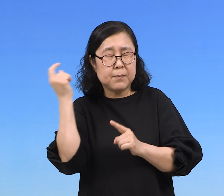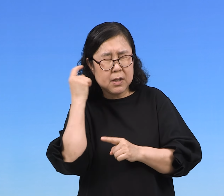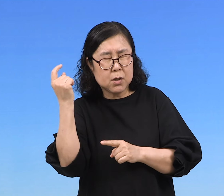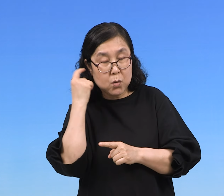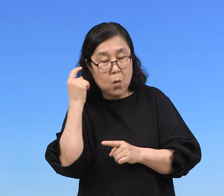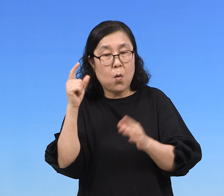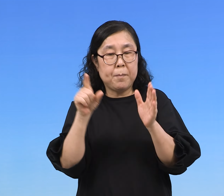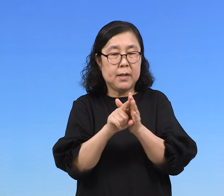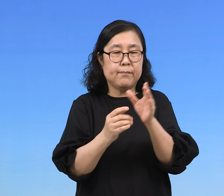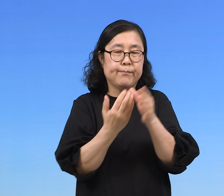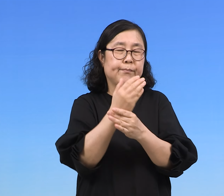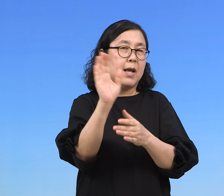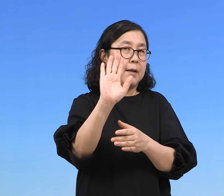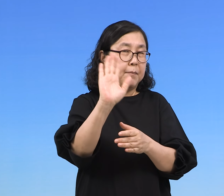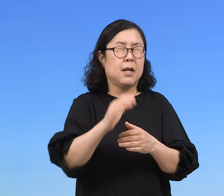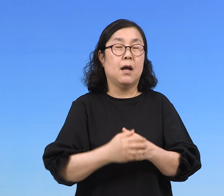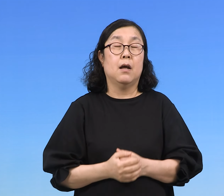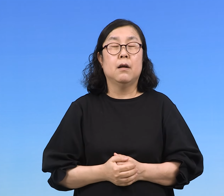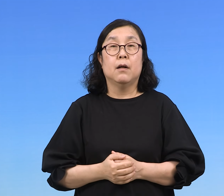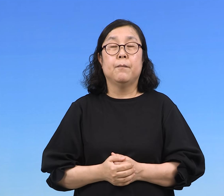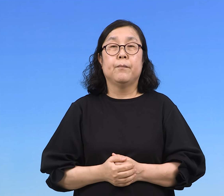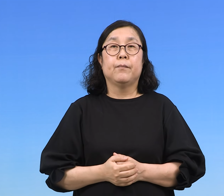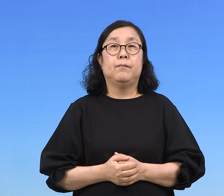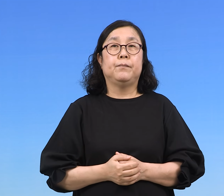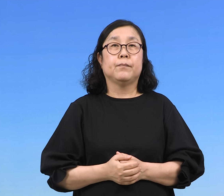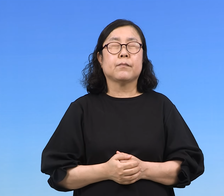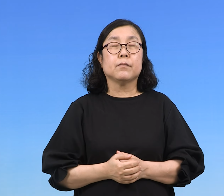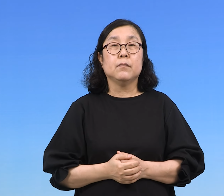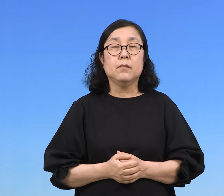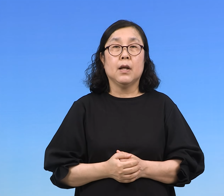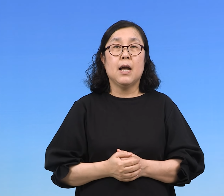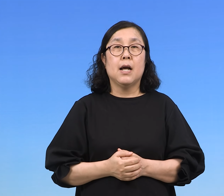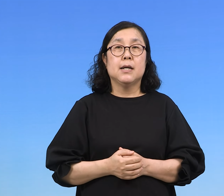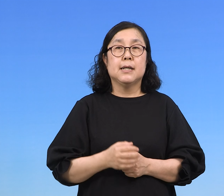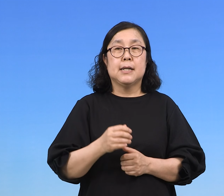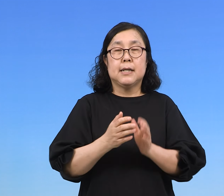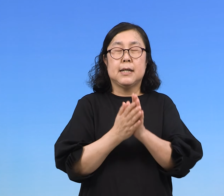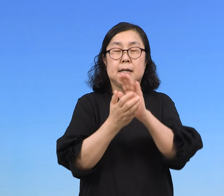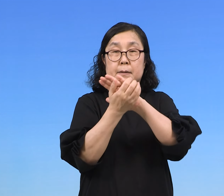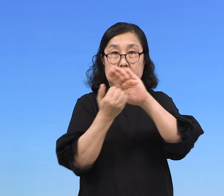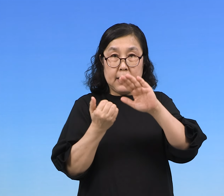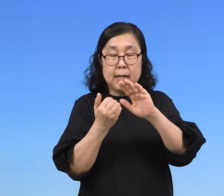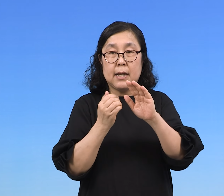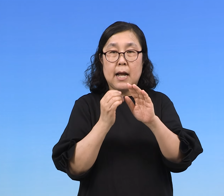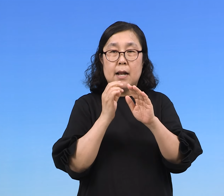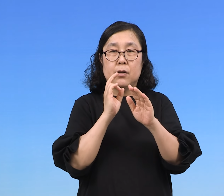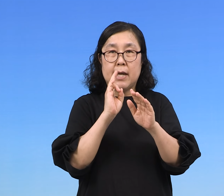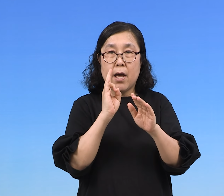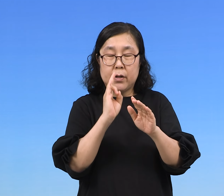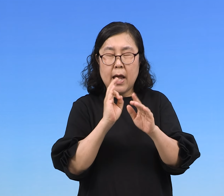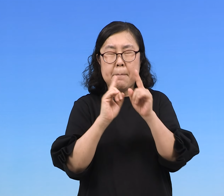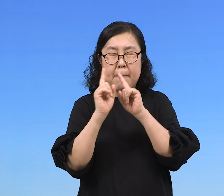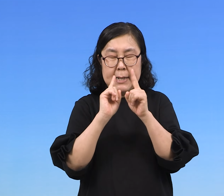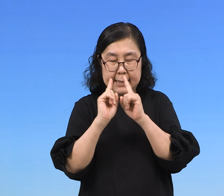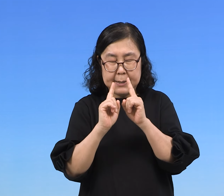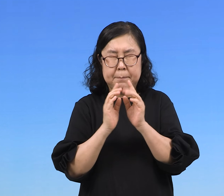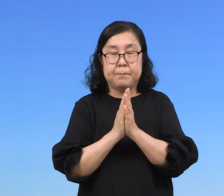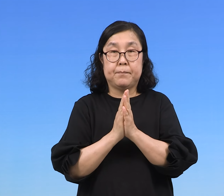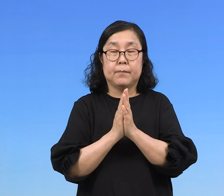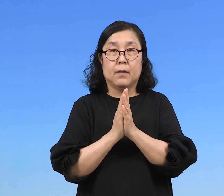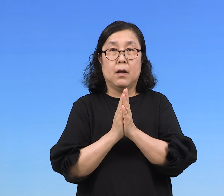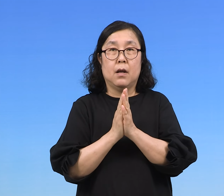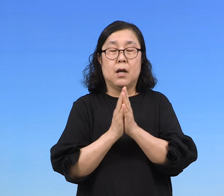아니고요, 그건 보조수단입니다. 말씀, 계시의 말씀. 시편 119편 49절,